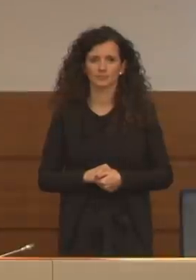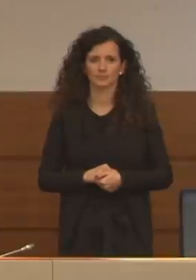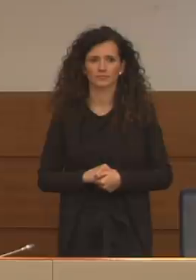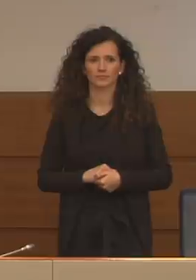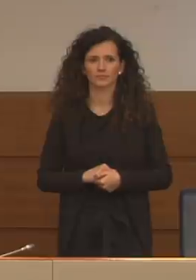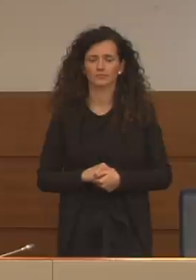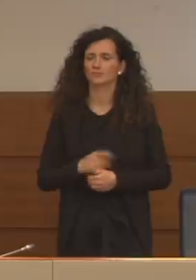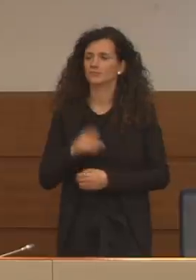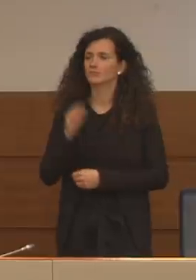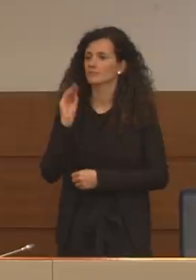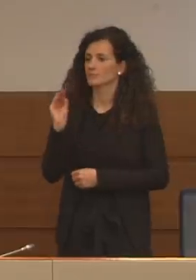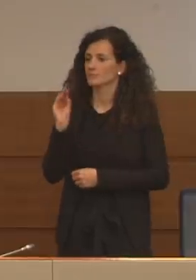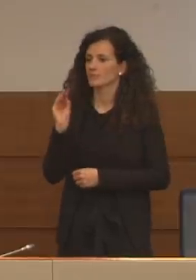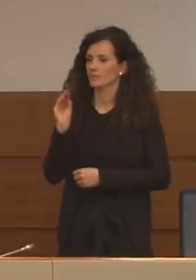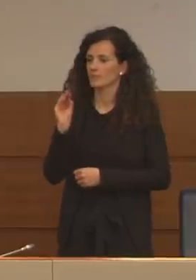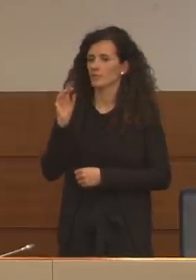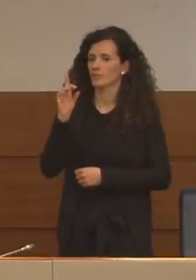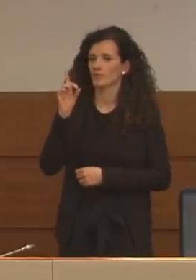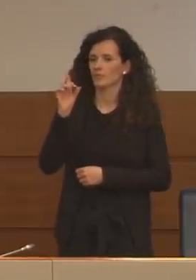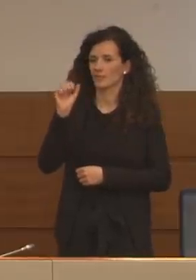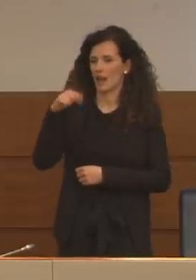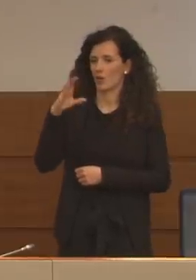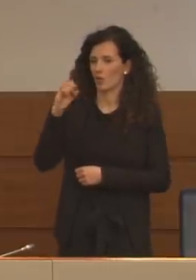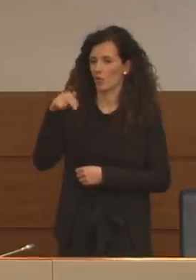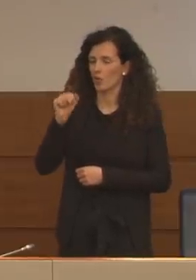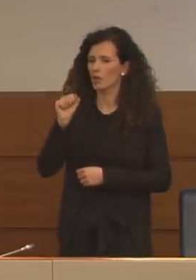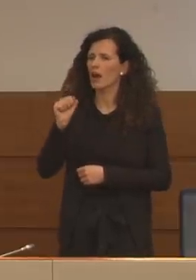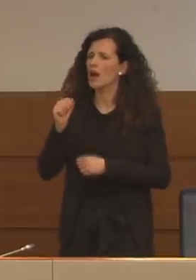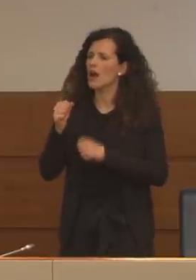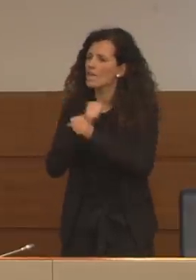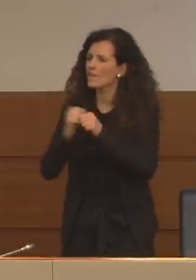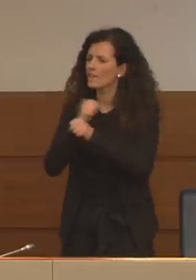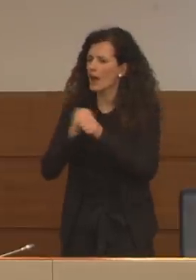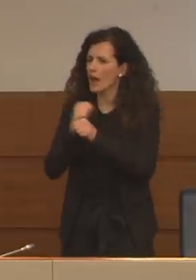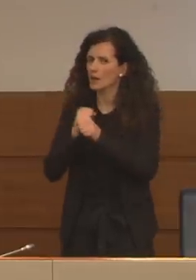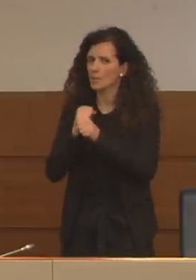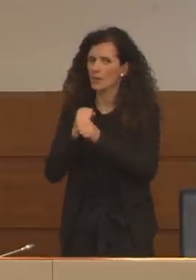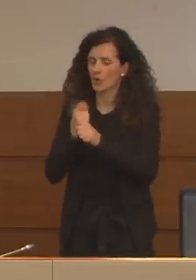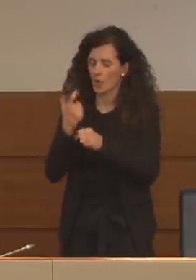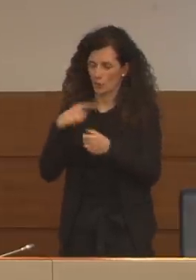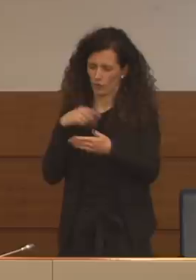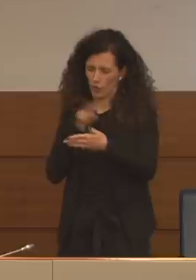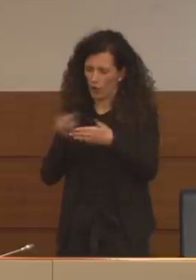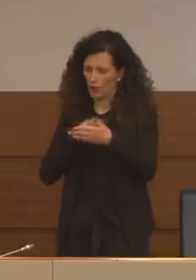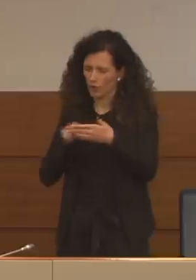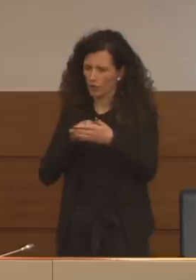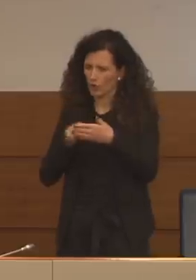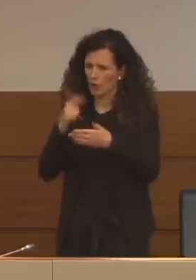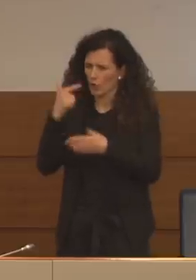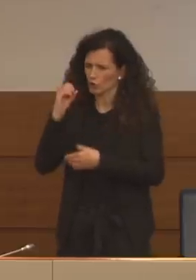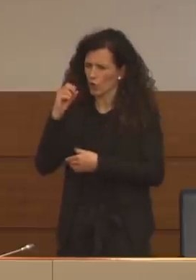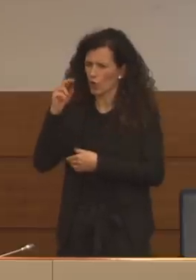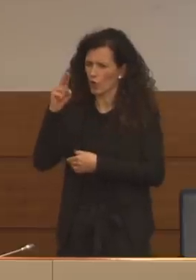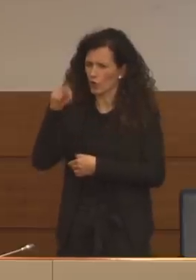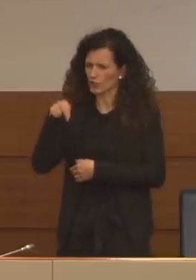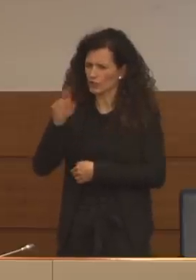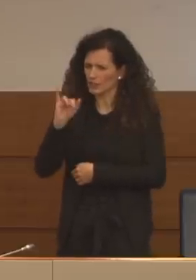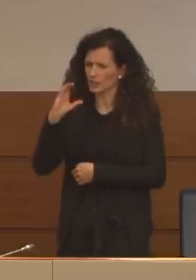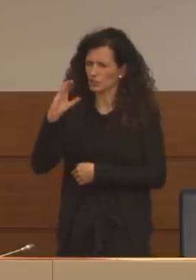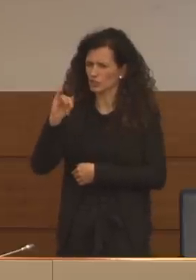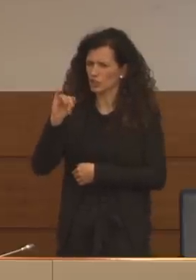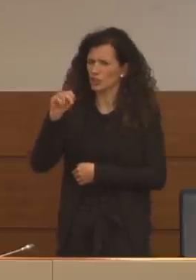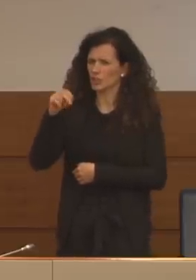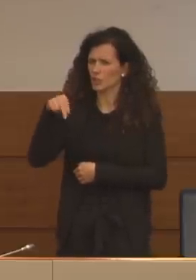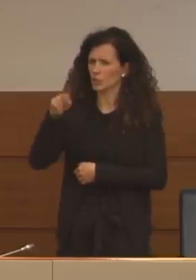una domanda per d'ancona sul farmaco lo leggo perché non me lo ricordo tocilizumab questo